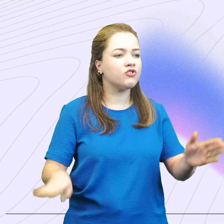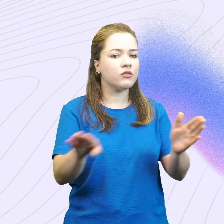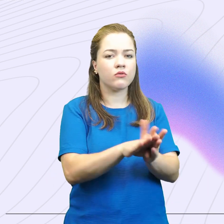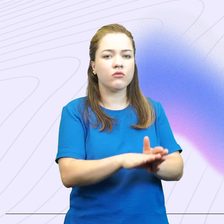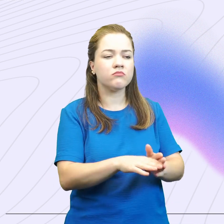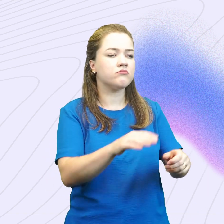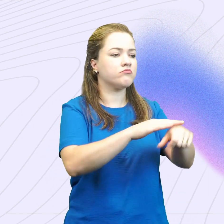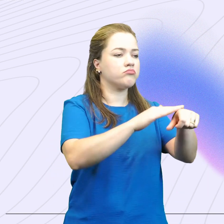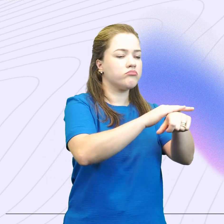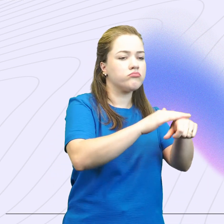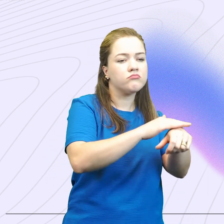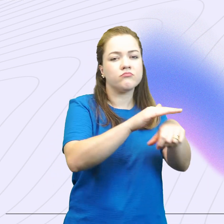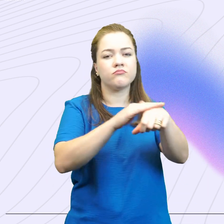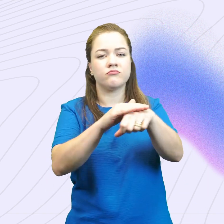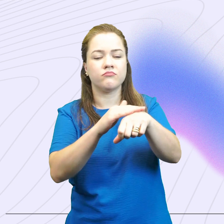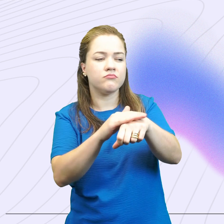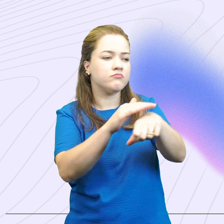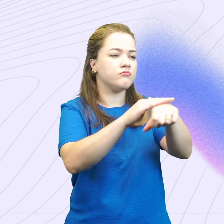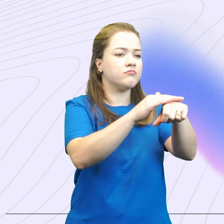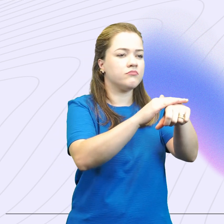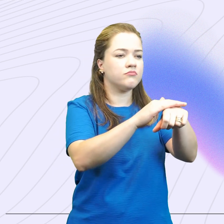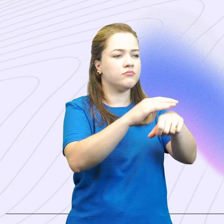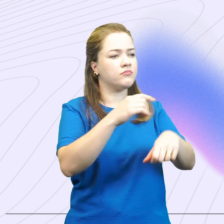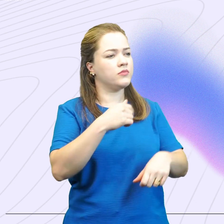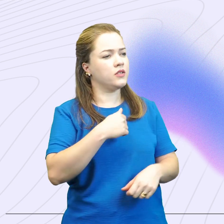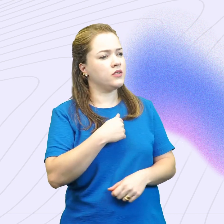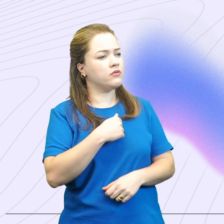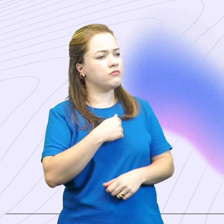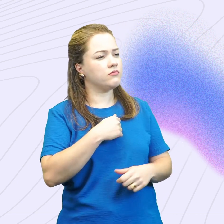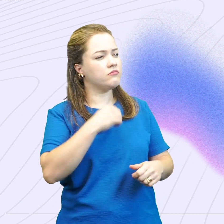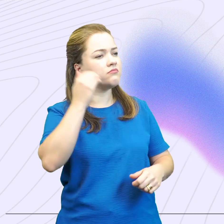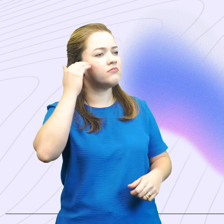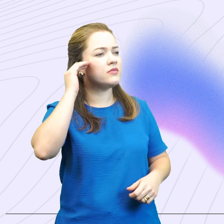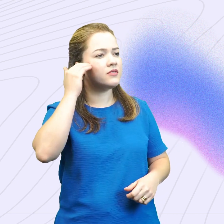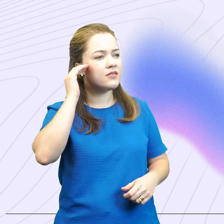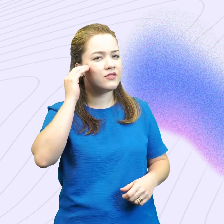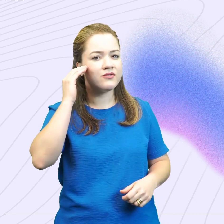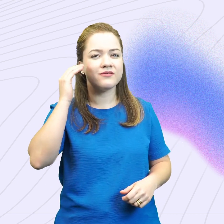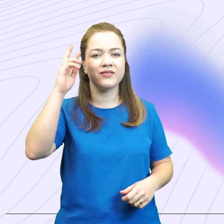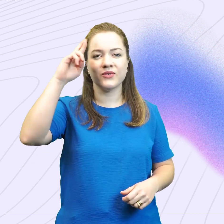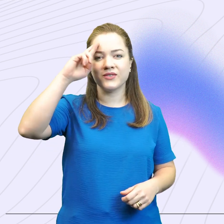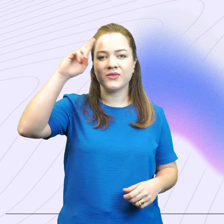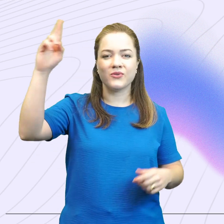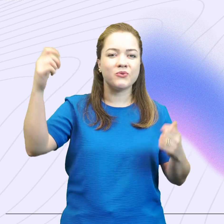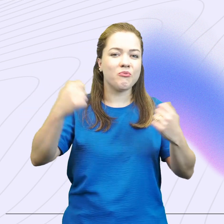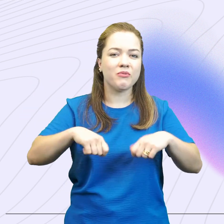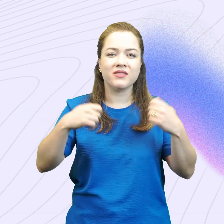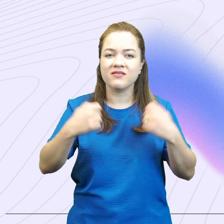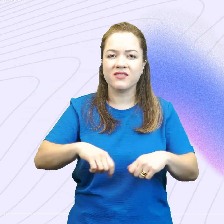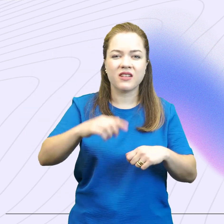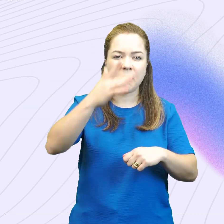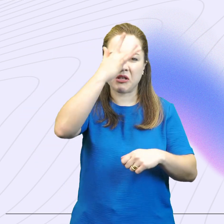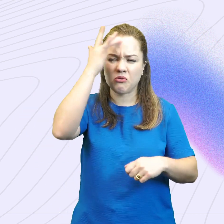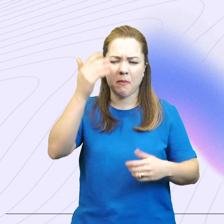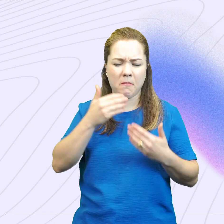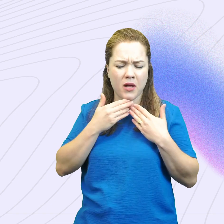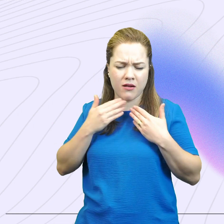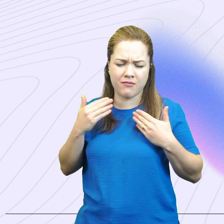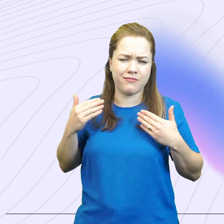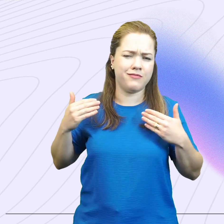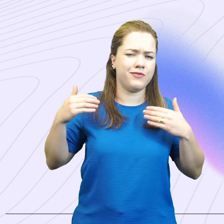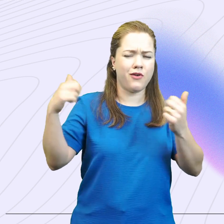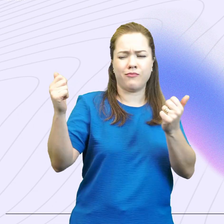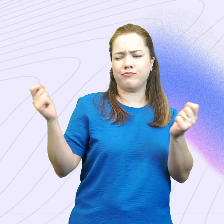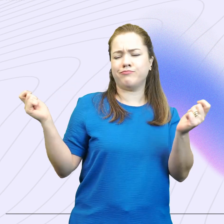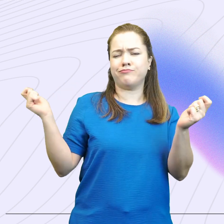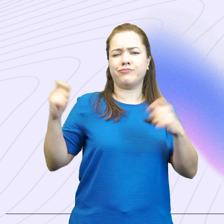começou a abordar pessoas. E ali eu conseguia compreender de que, cara, o Senhor não precisa das pessoas mais capacitadas. O Senhor